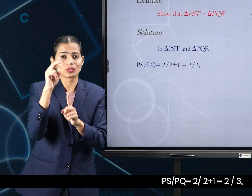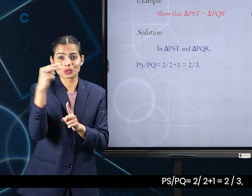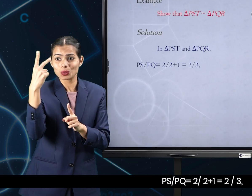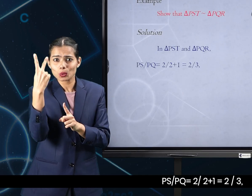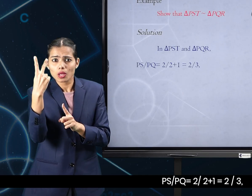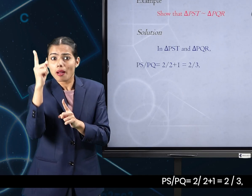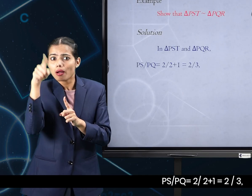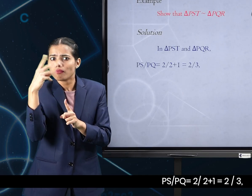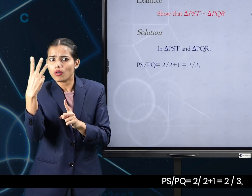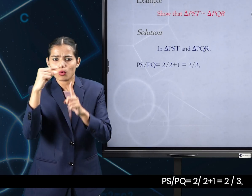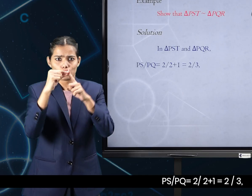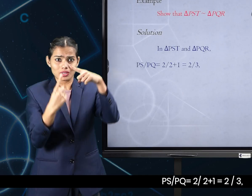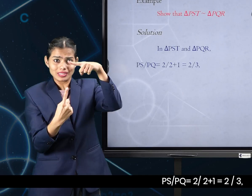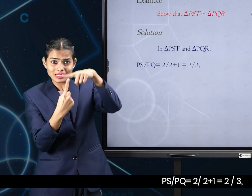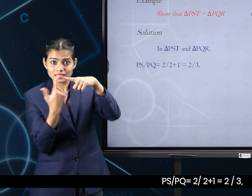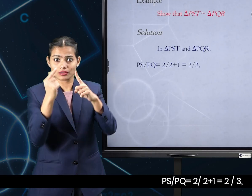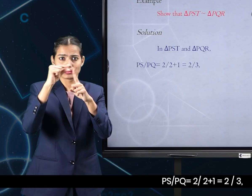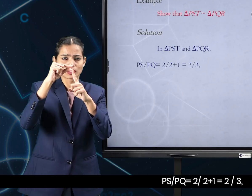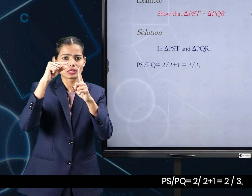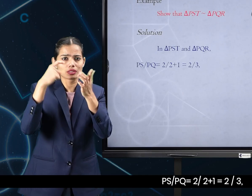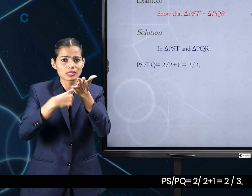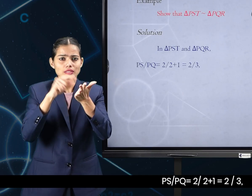2/2+1 इज इक्वल 2/3, कामा